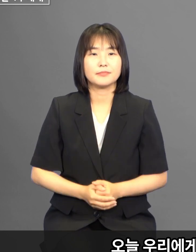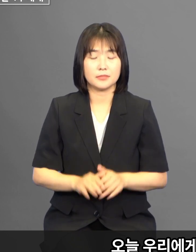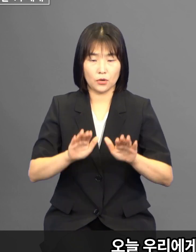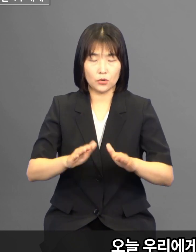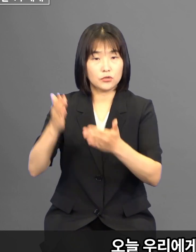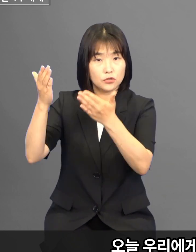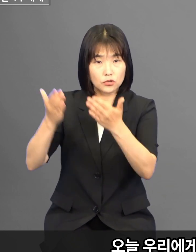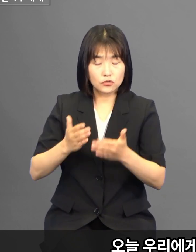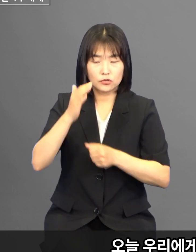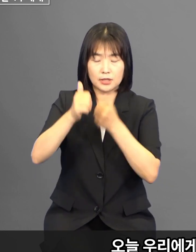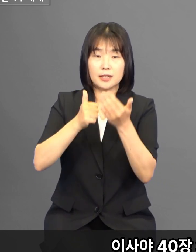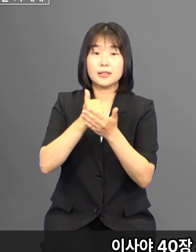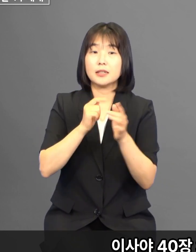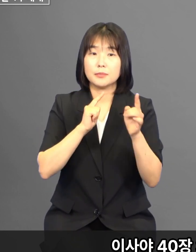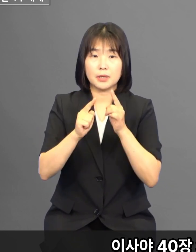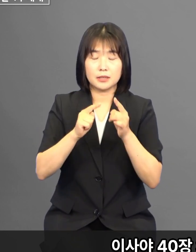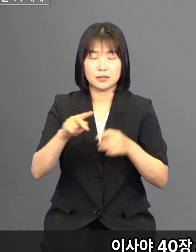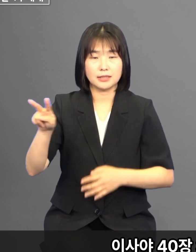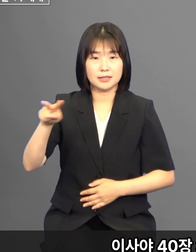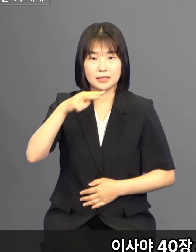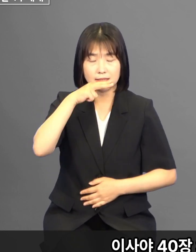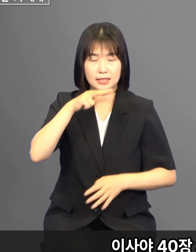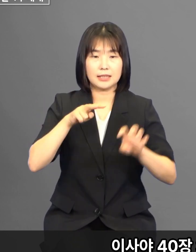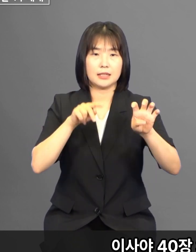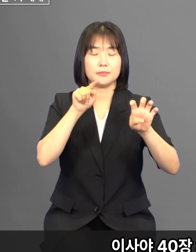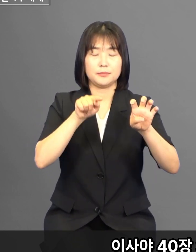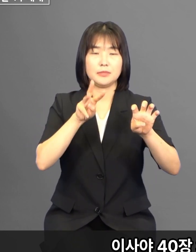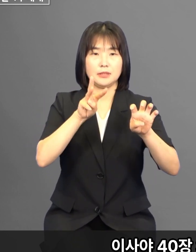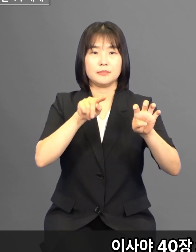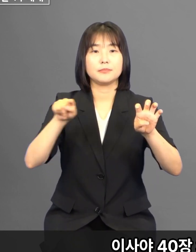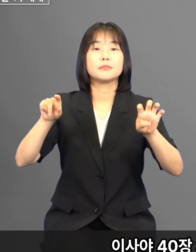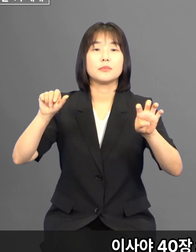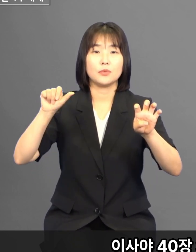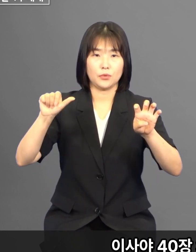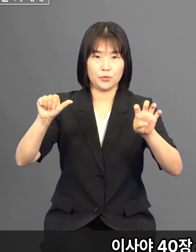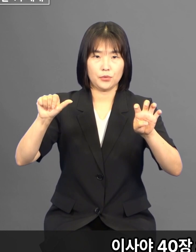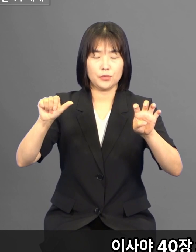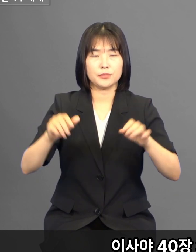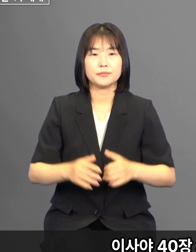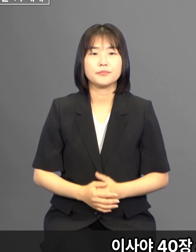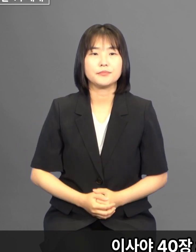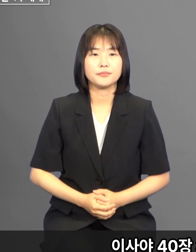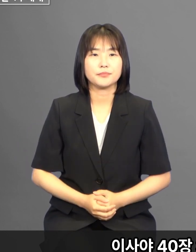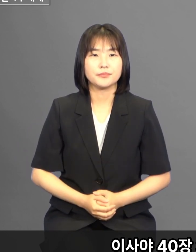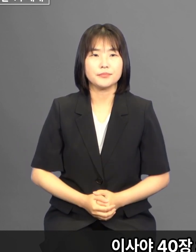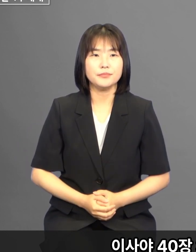오늘 우리에게 주시는 하나님의 말씀은 이사야 40장 3에서 5절 말씀입니다.